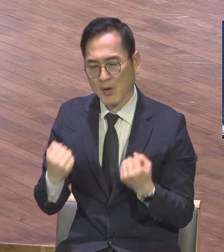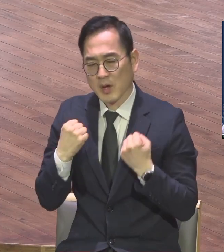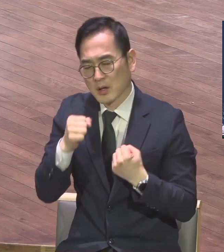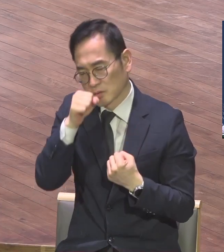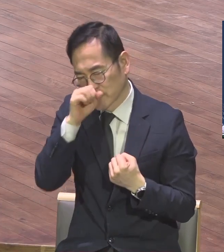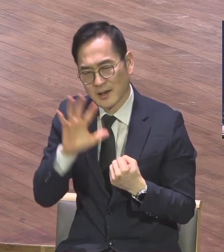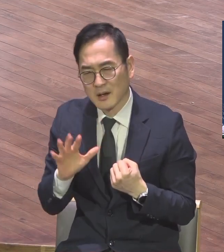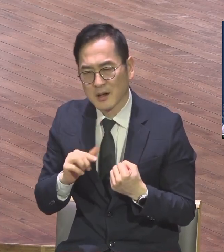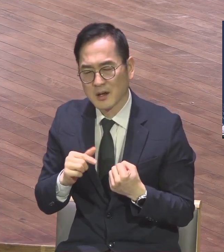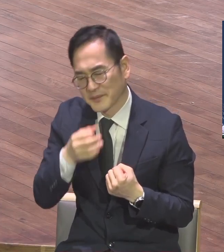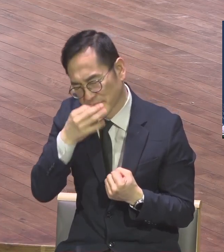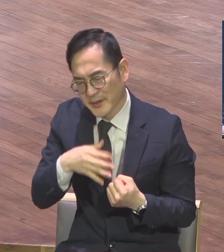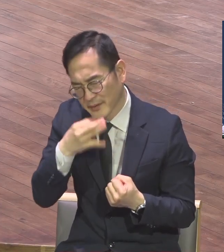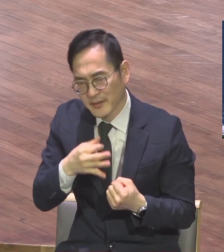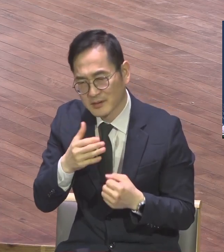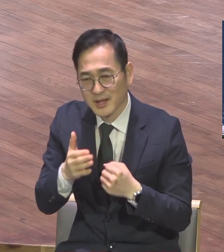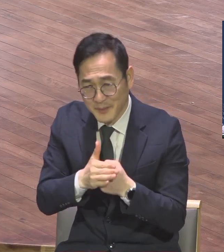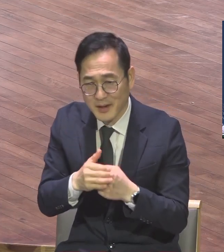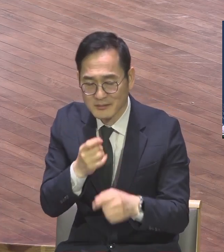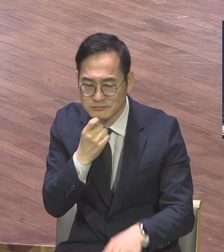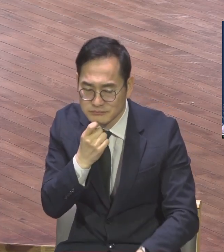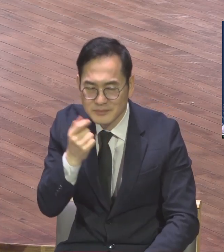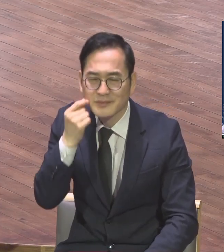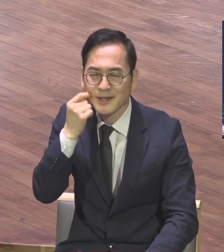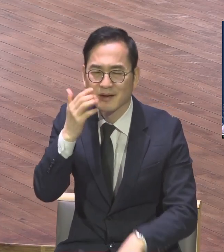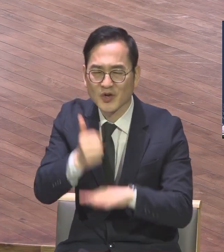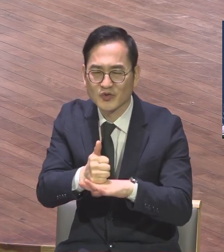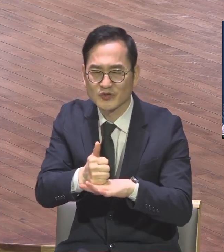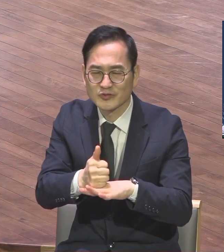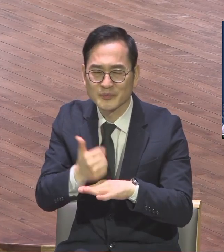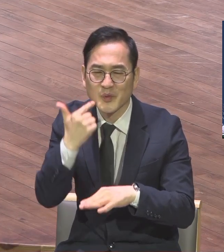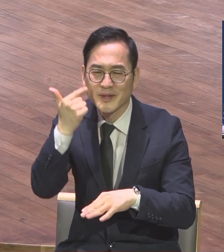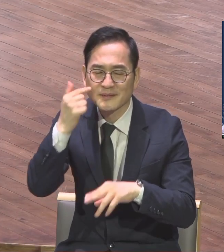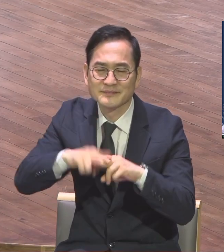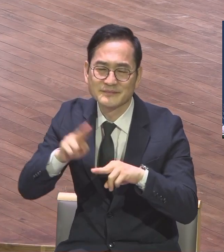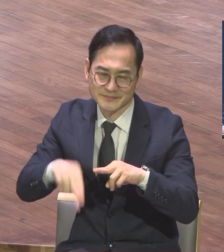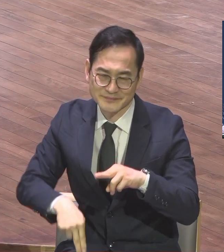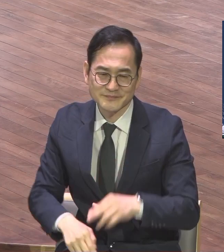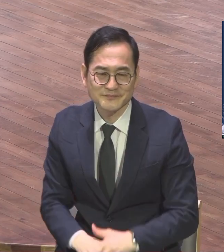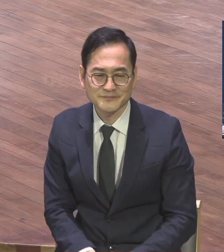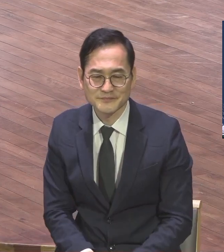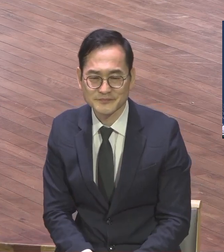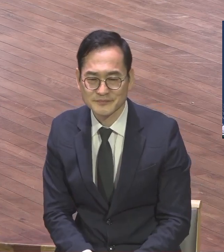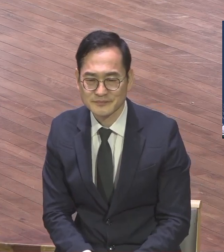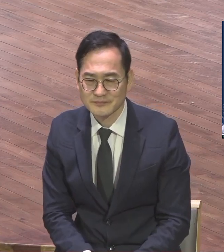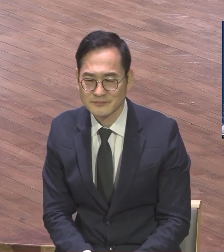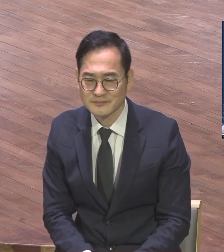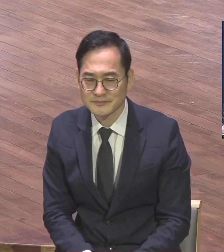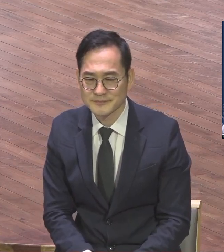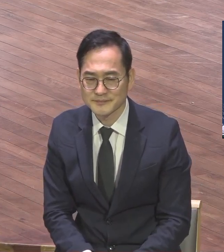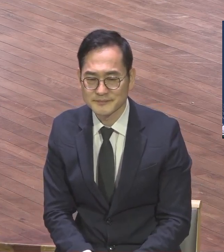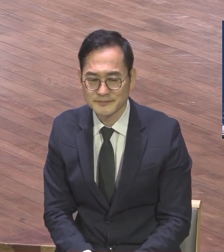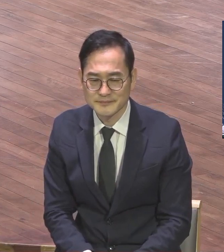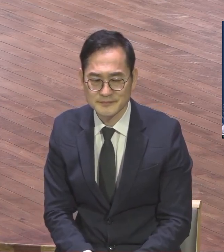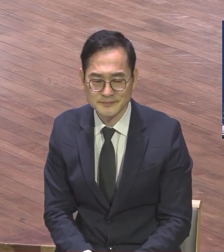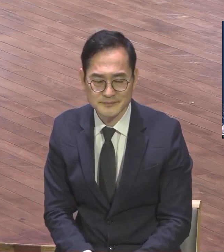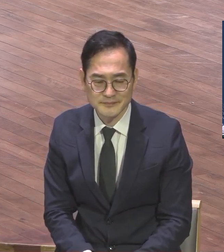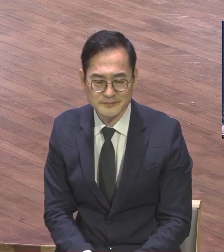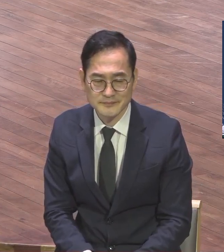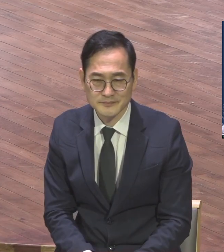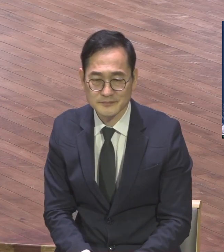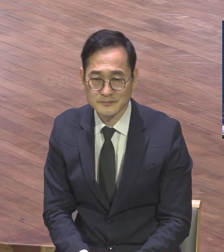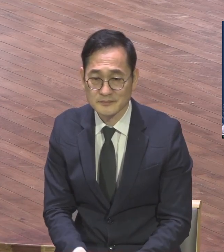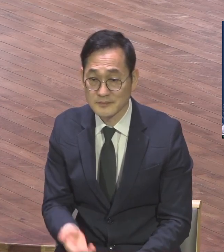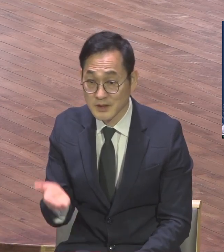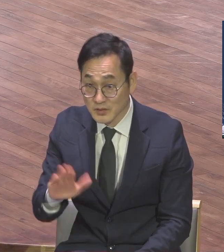겹치면서 은퇴를 신속하게 결정했던 것이 사실입니다. 그러나 저는 단 한